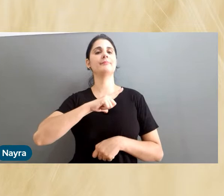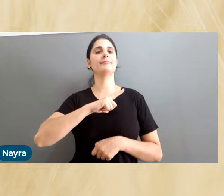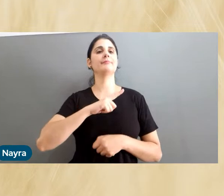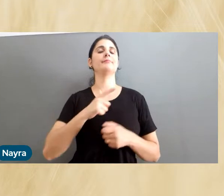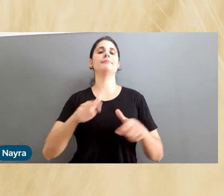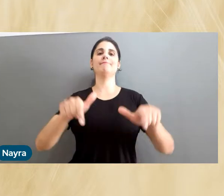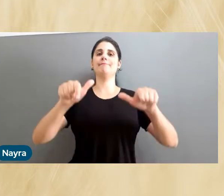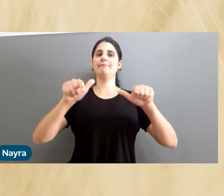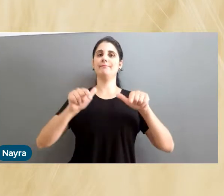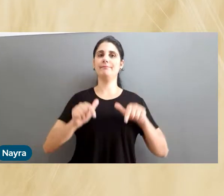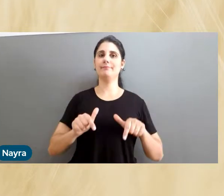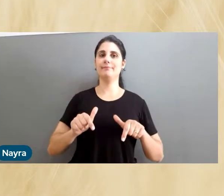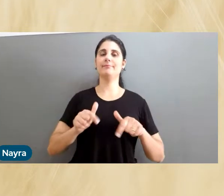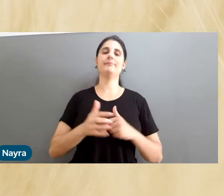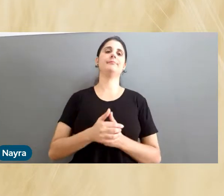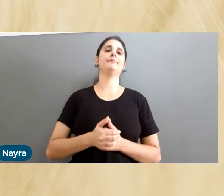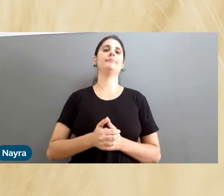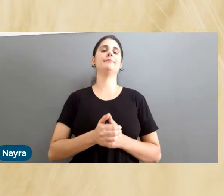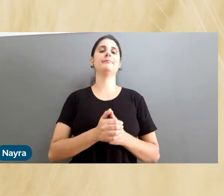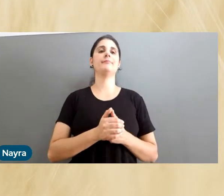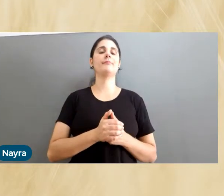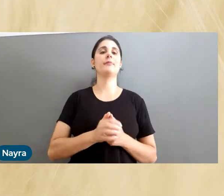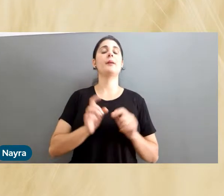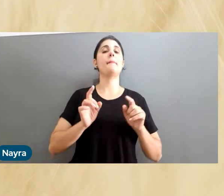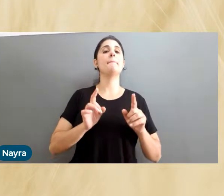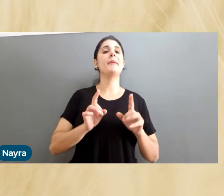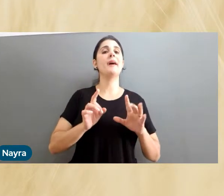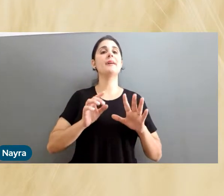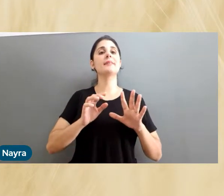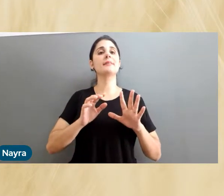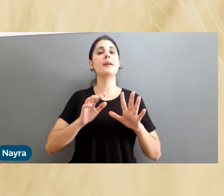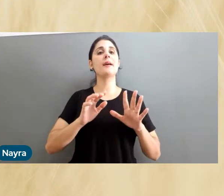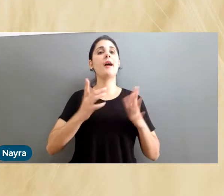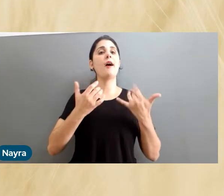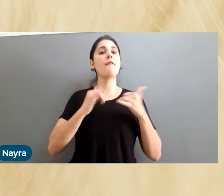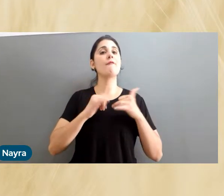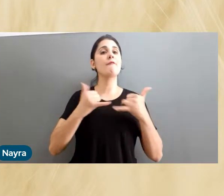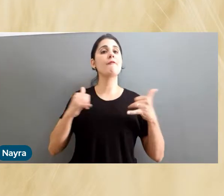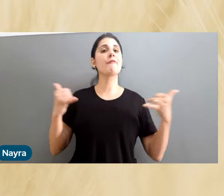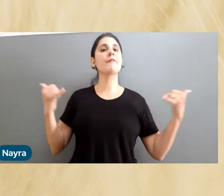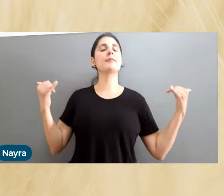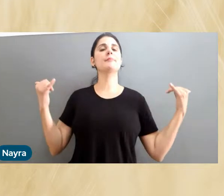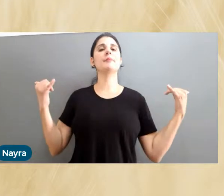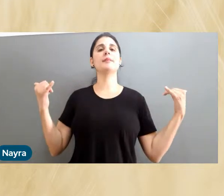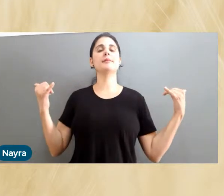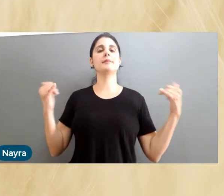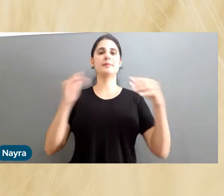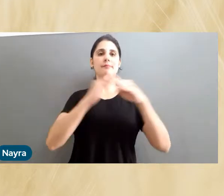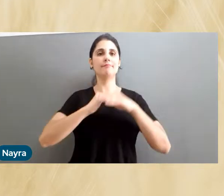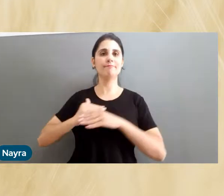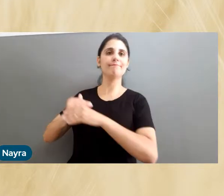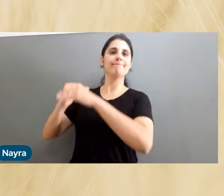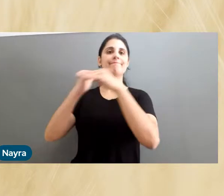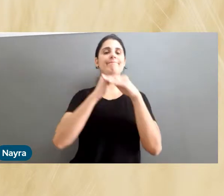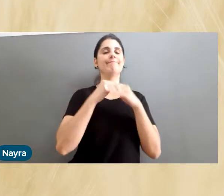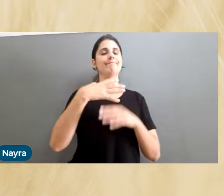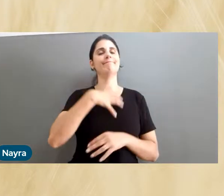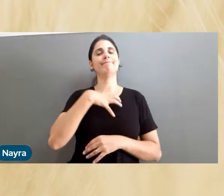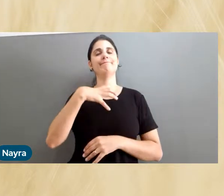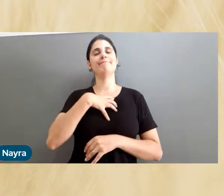não significa um ticket externo, mas a nossa vibração, nosso padrão de sentimentos e de